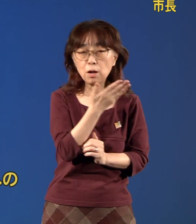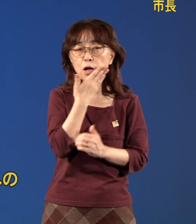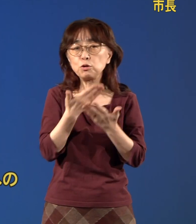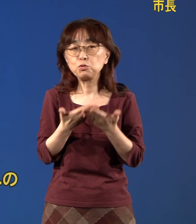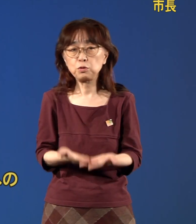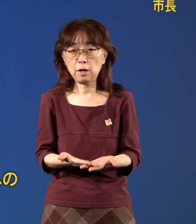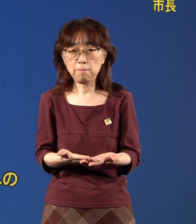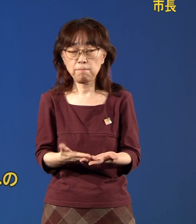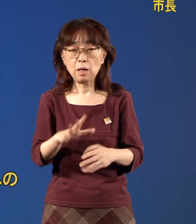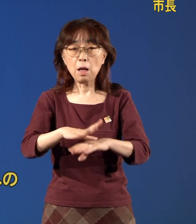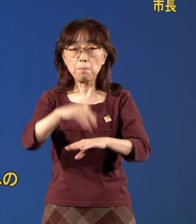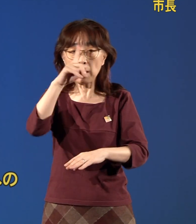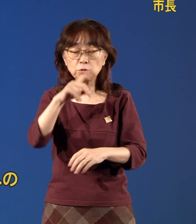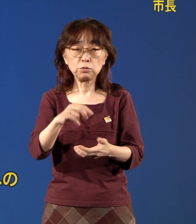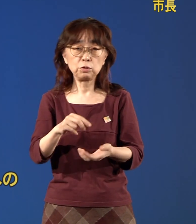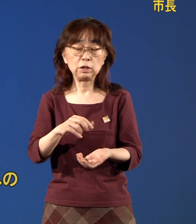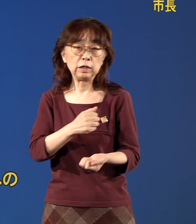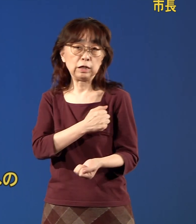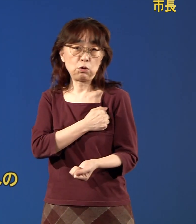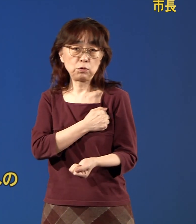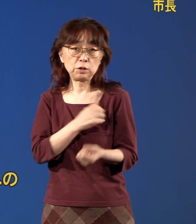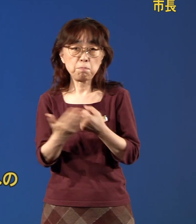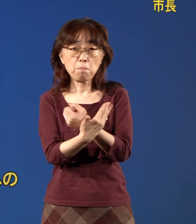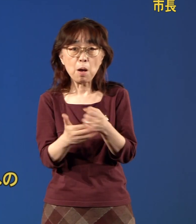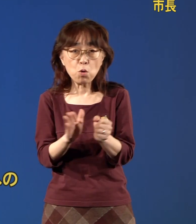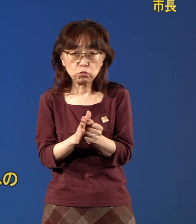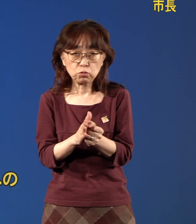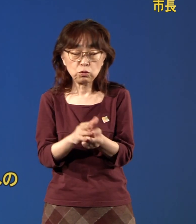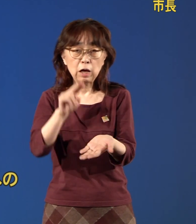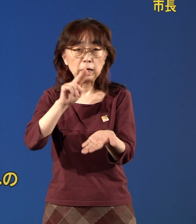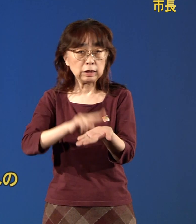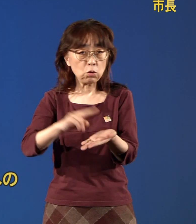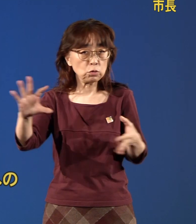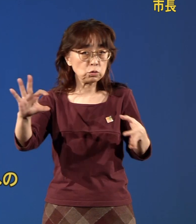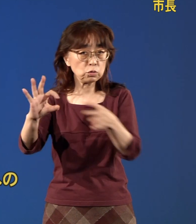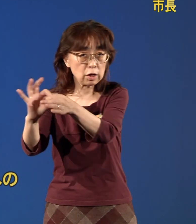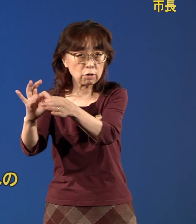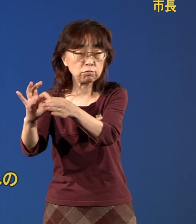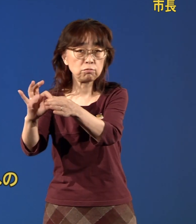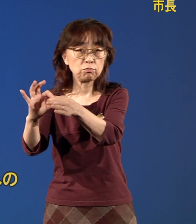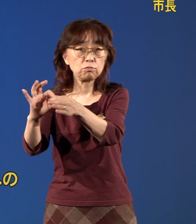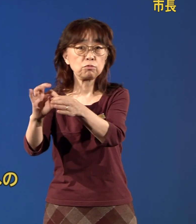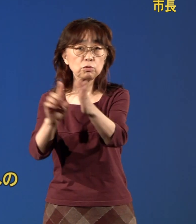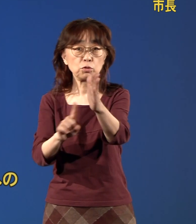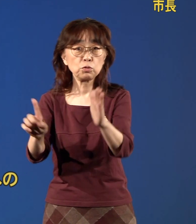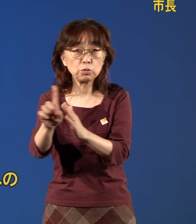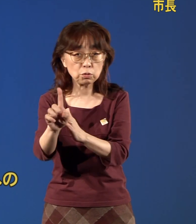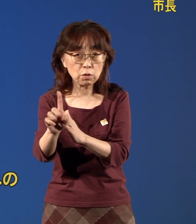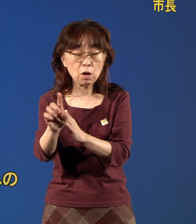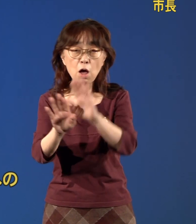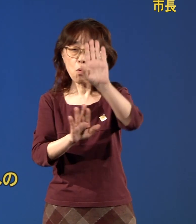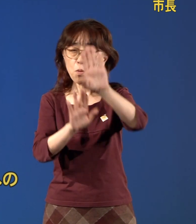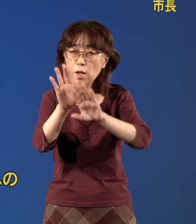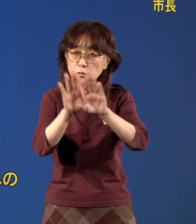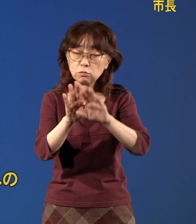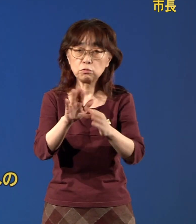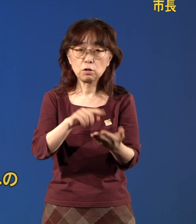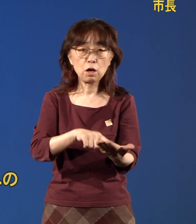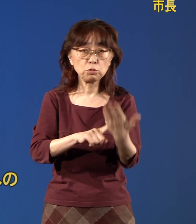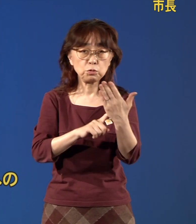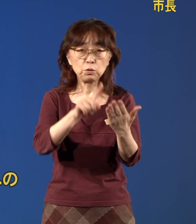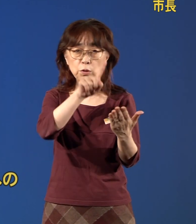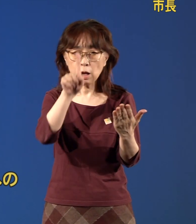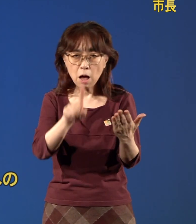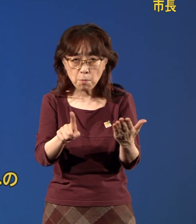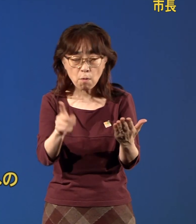命を守ると、医療につなげるということを最優先しなければならないフェーズが来るかもしれないということを